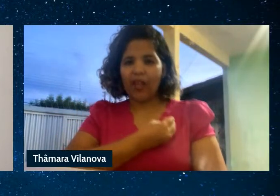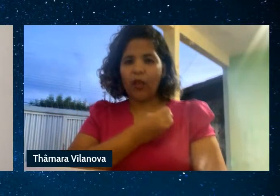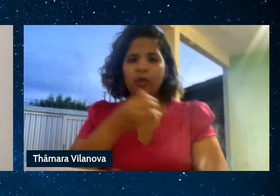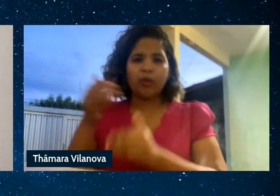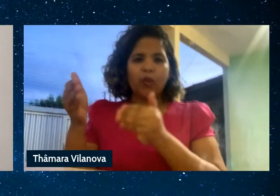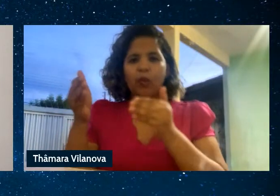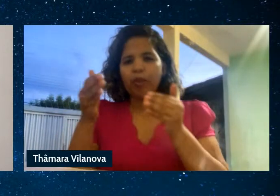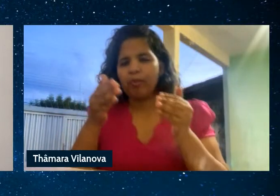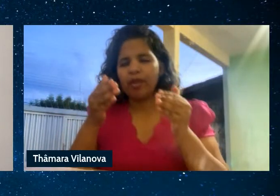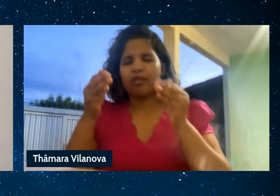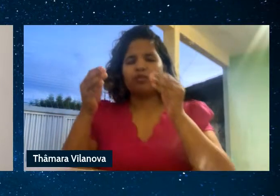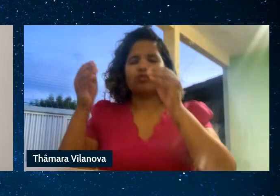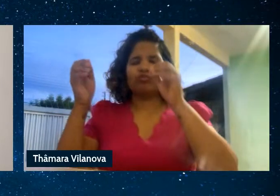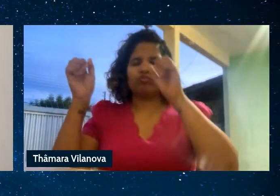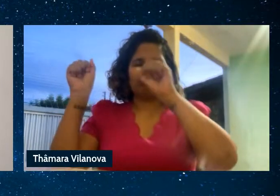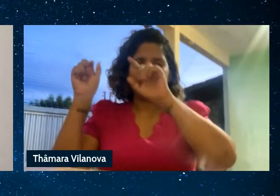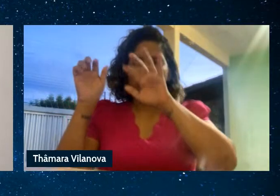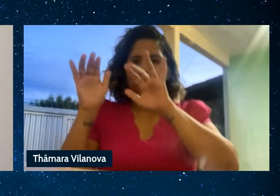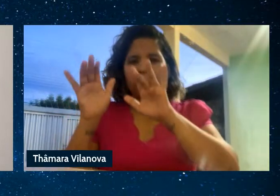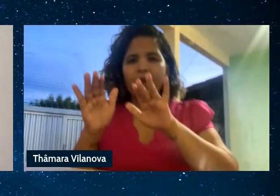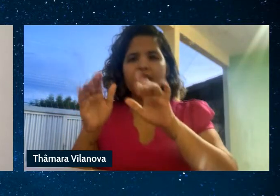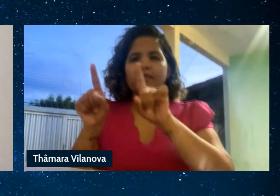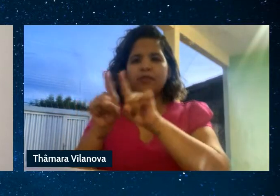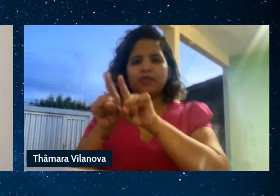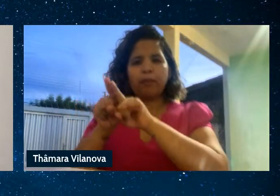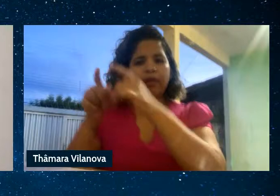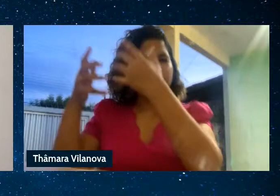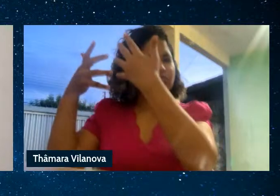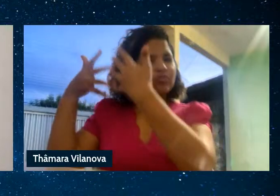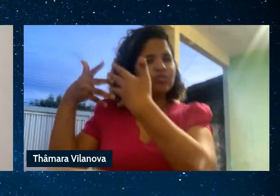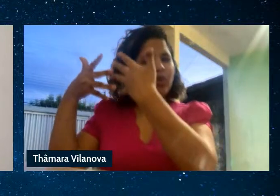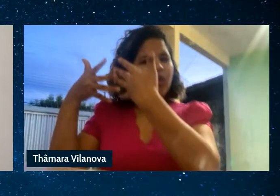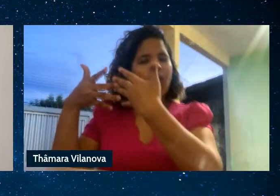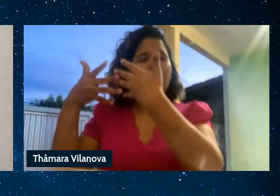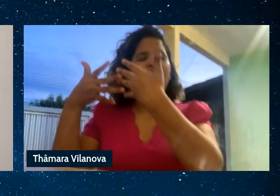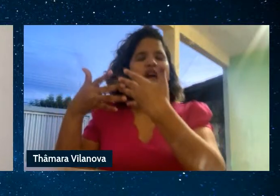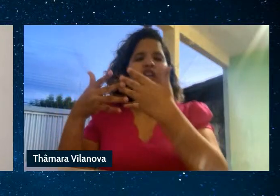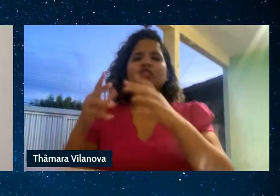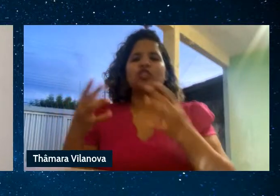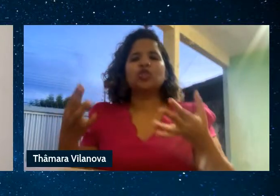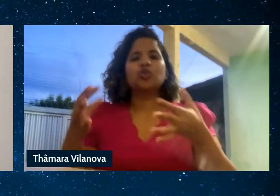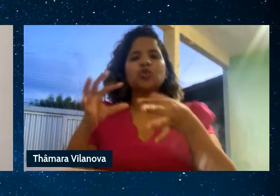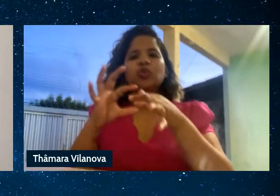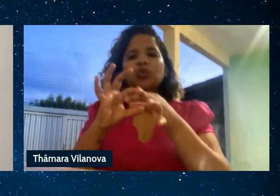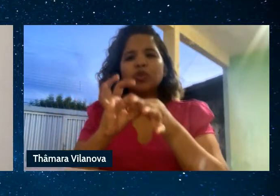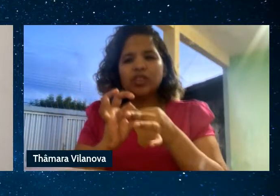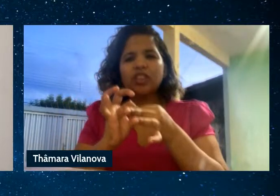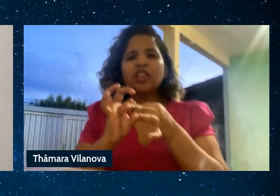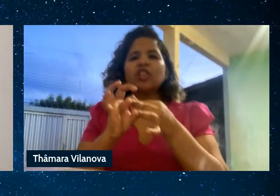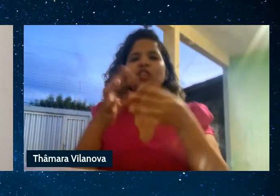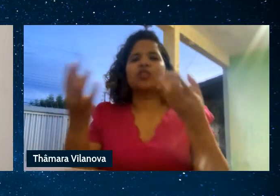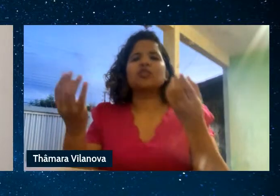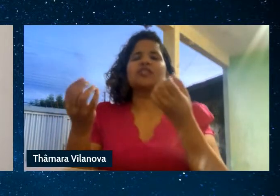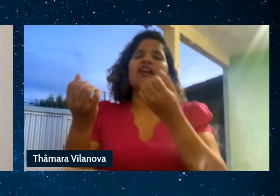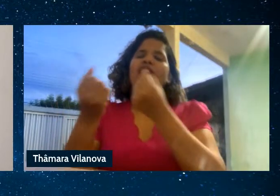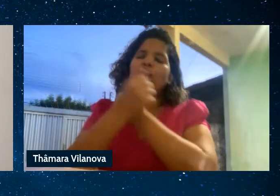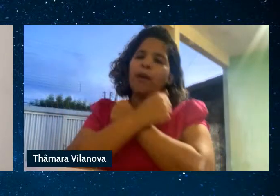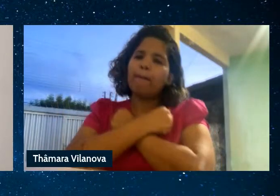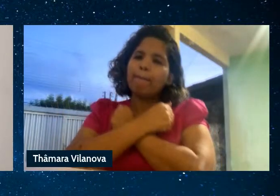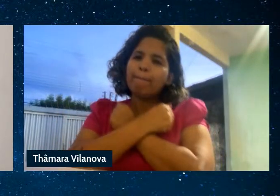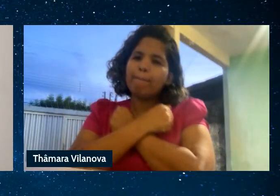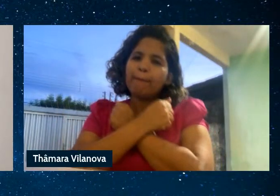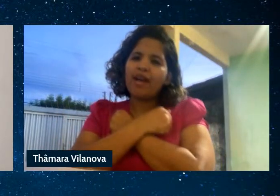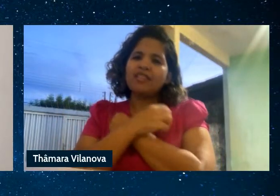de muita luz de reflexão de estarmos juntos né já Abraçando a cada um que está